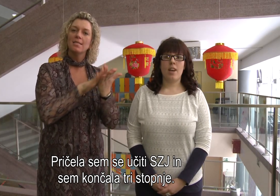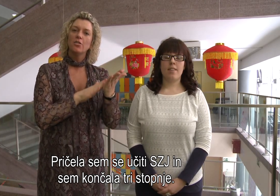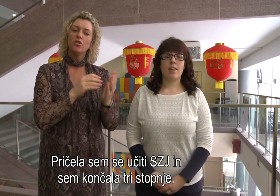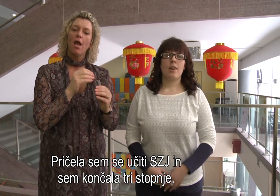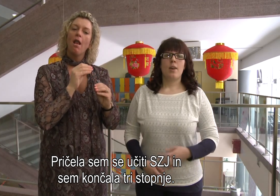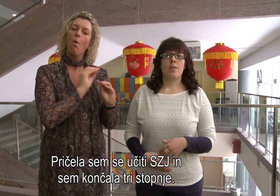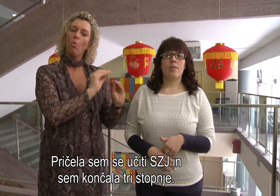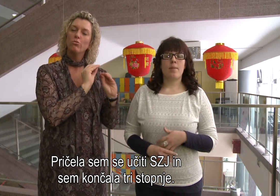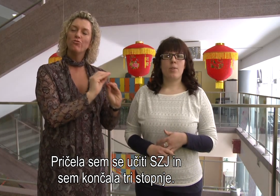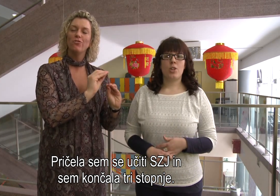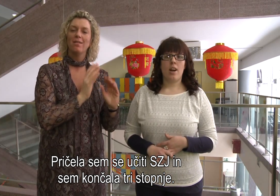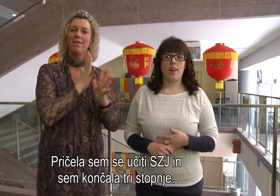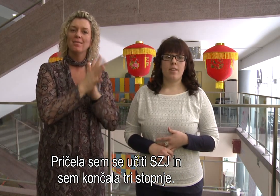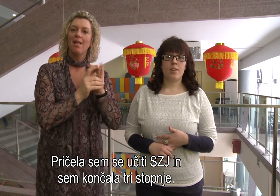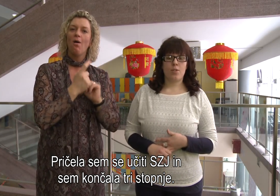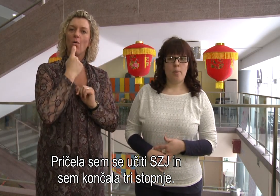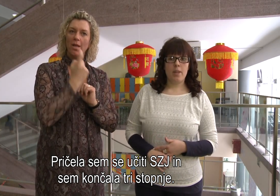jezik in sem končala 3 stopnje.